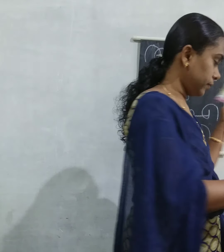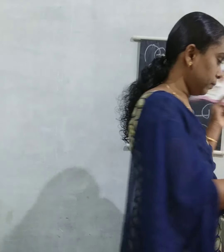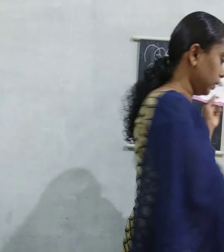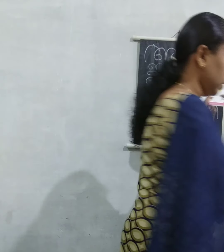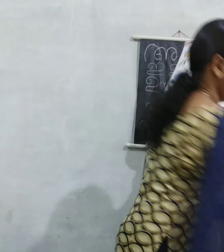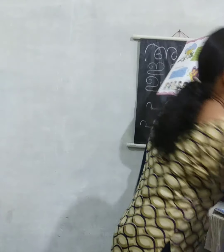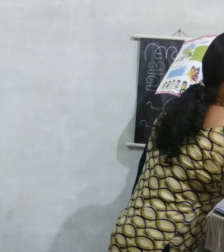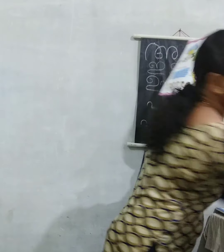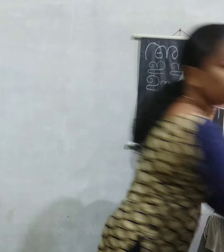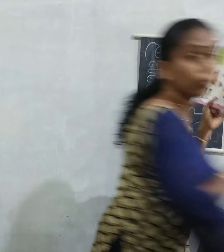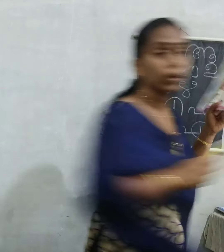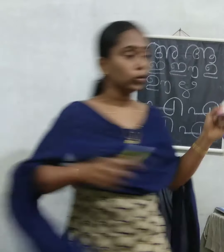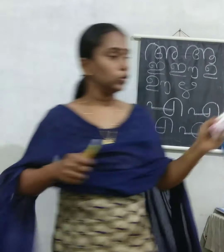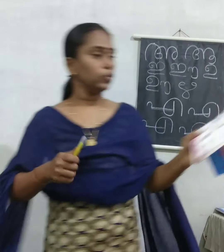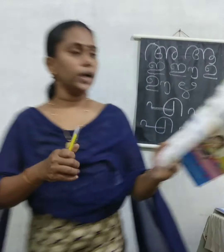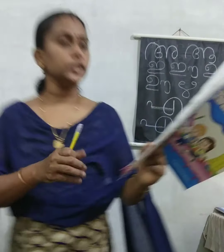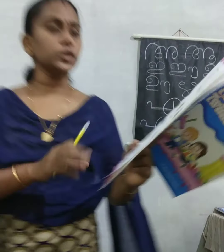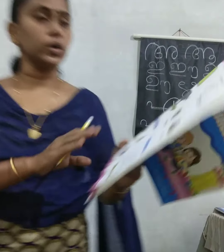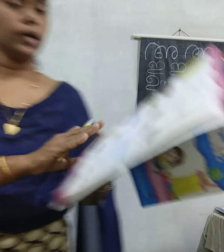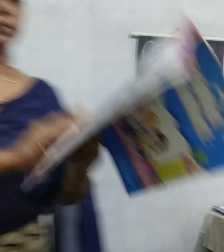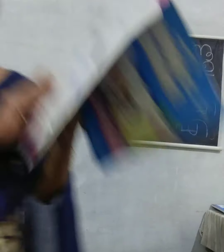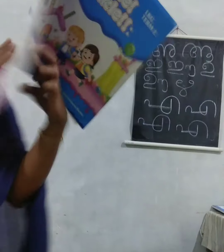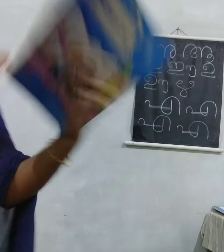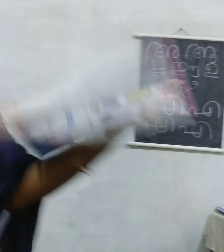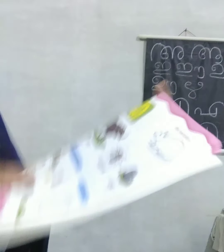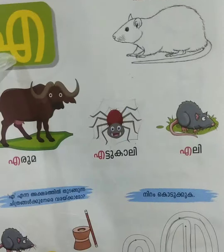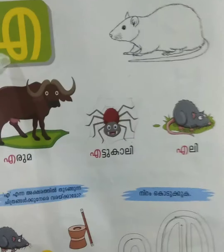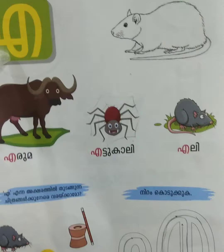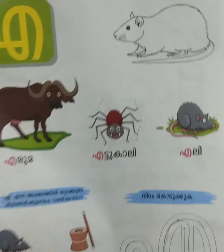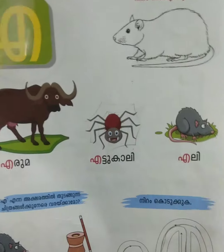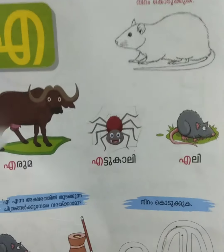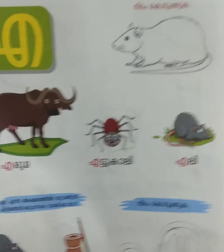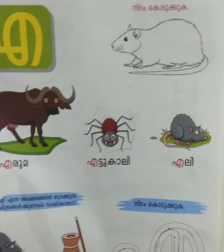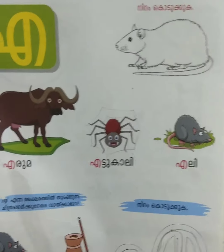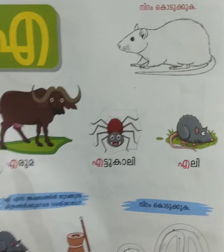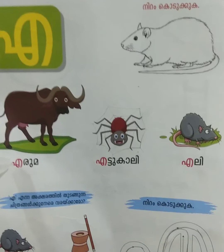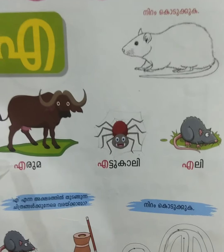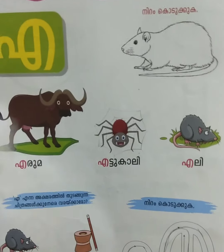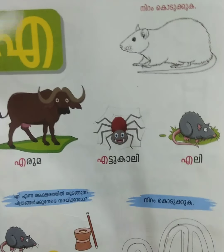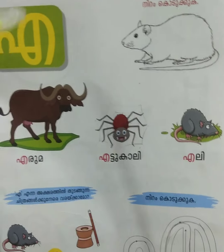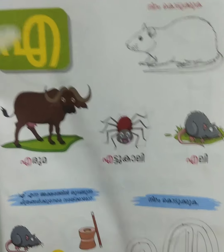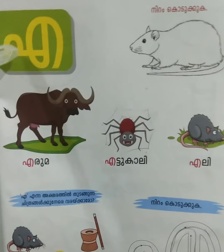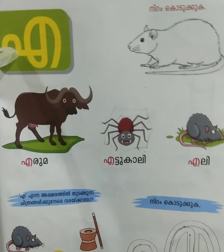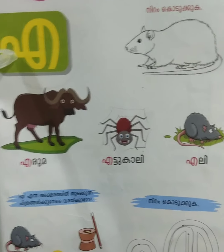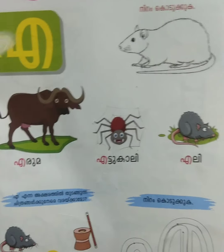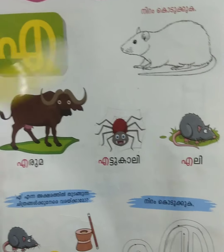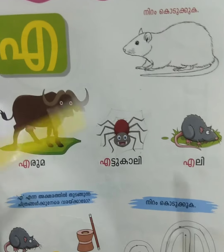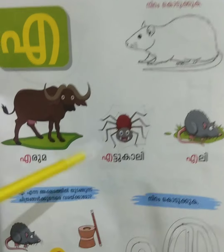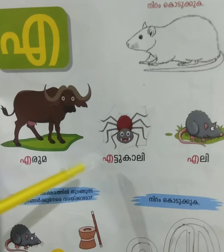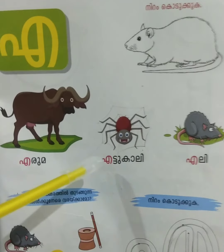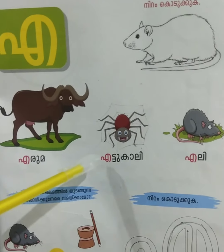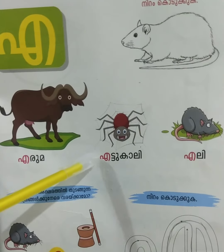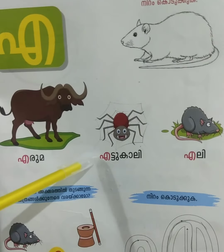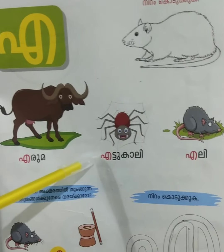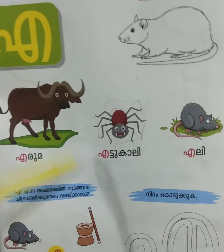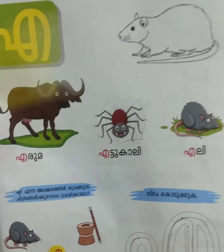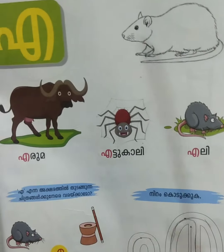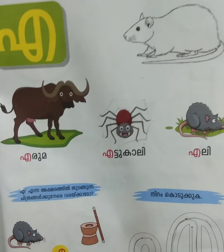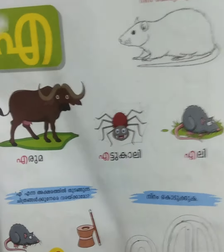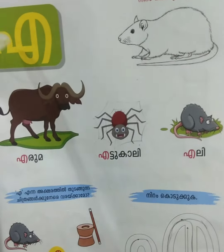നമുക്ക് ഈ ബുക്കിലൊന്ന് വായിച്ചു നോക്കാം. ഏ എരുമ, ഏ എട്ടുകാലി,